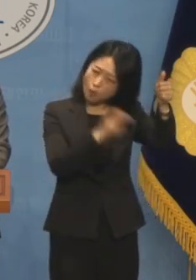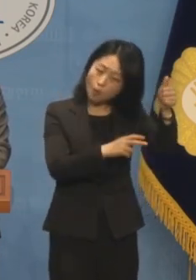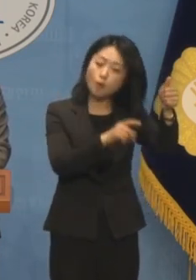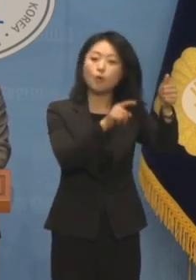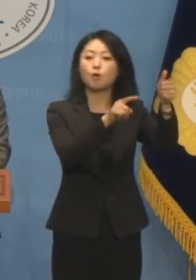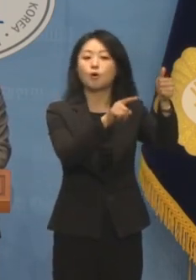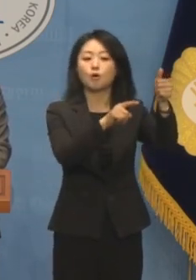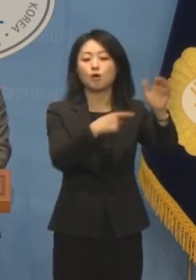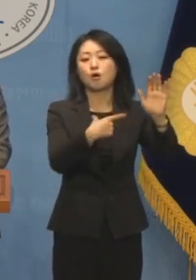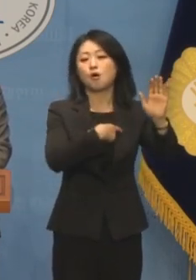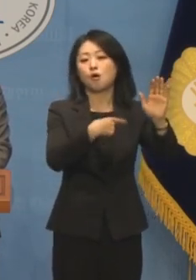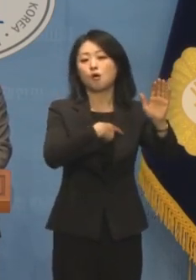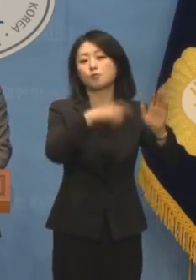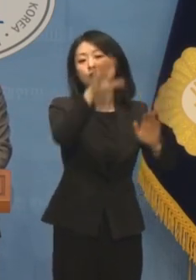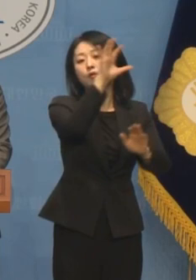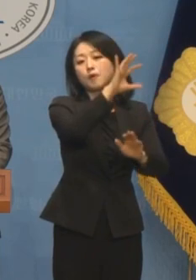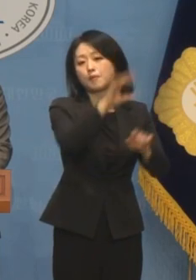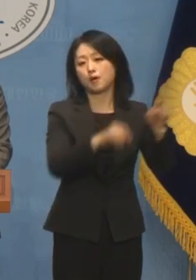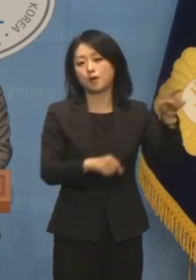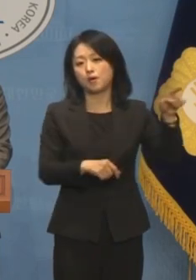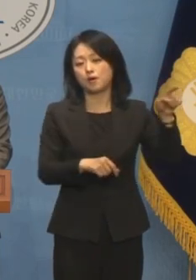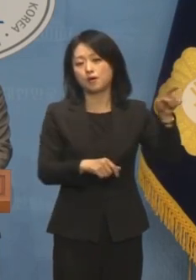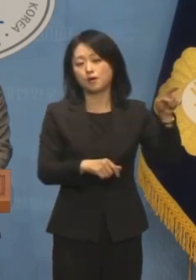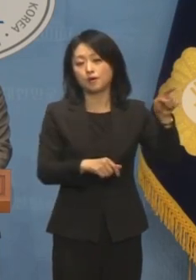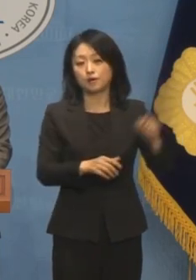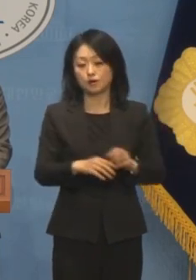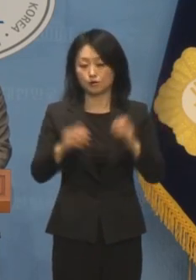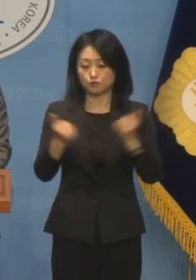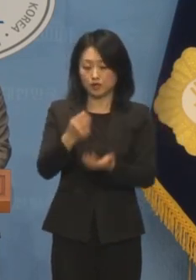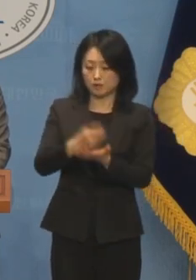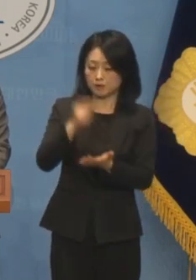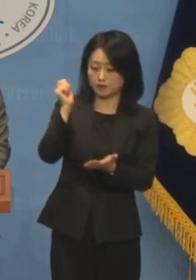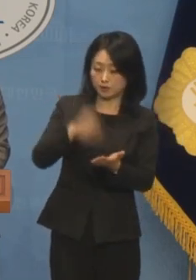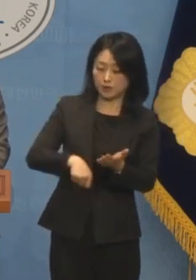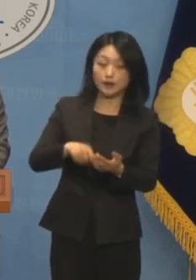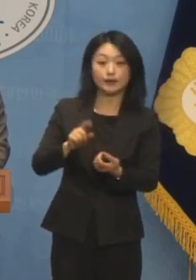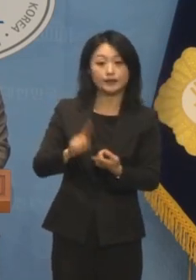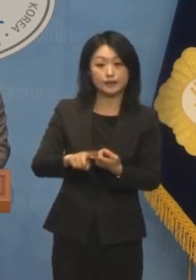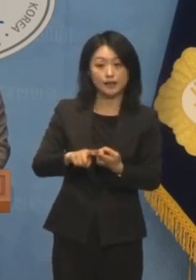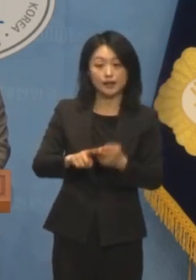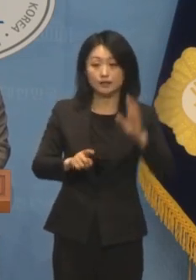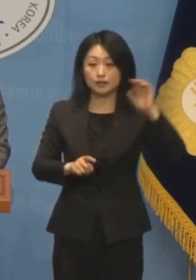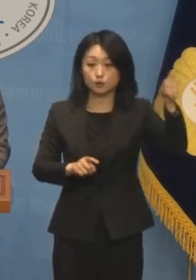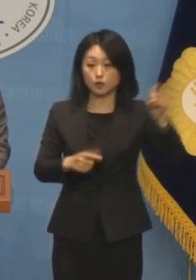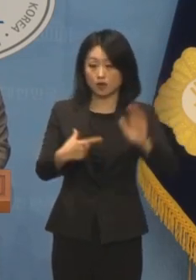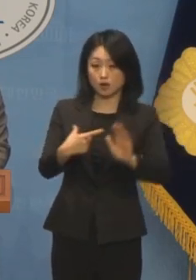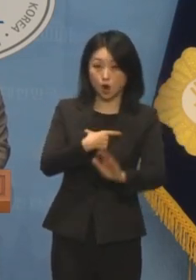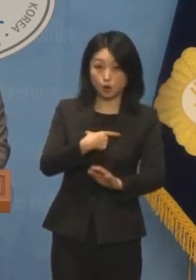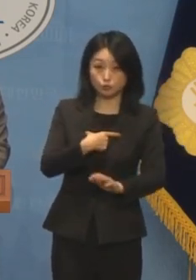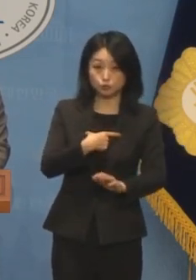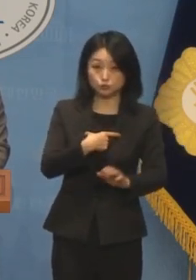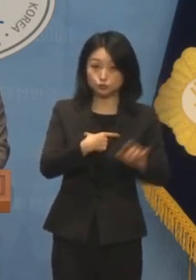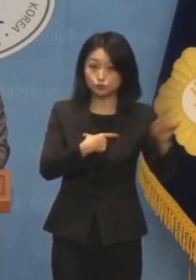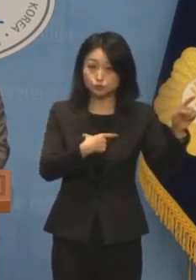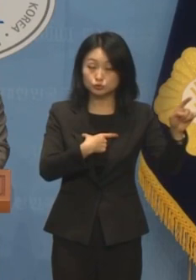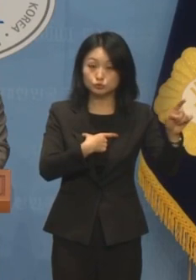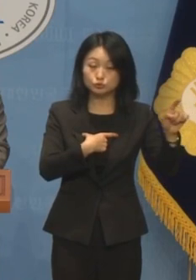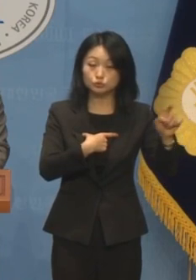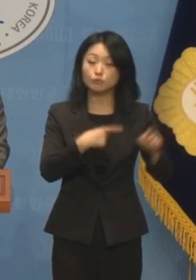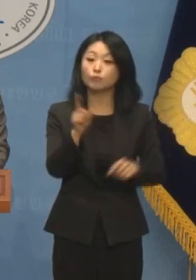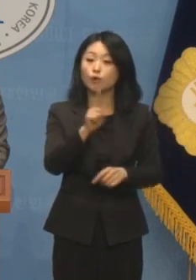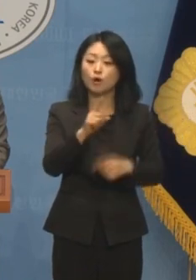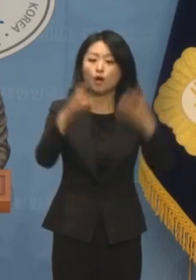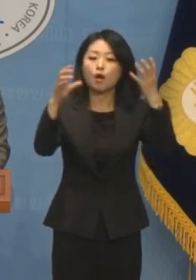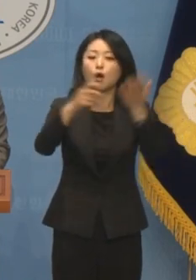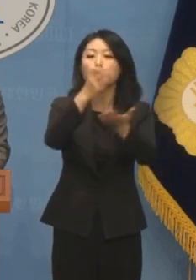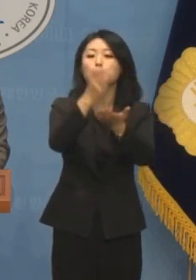것입니다. 국회에서 의결에 통과된 법률안에 대한 대통령의 거부권은 어디까지나